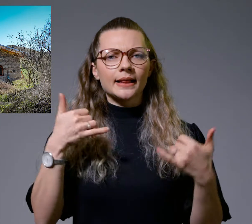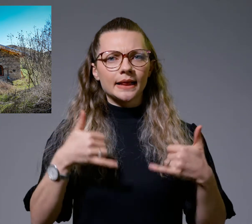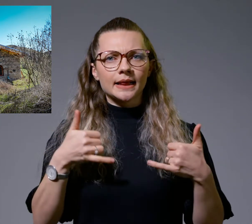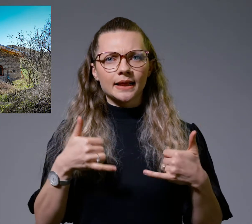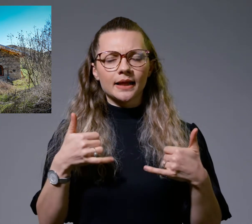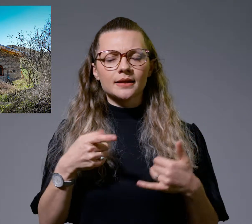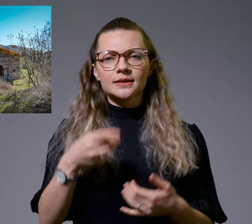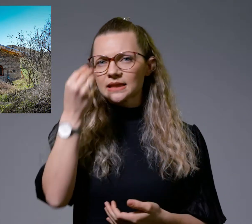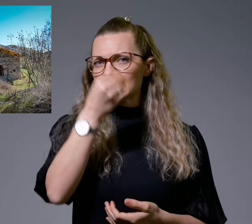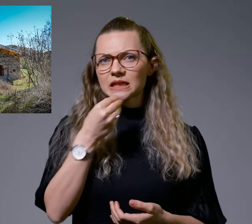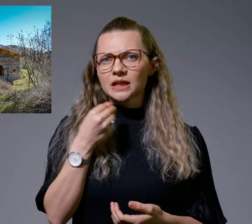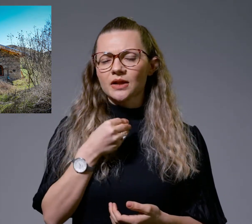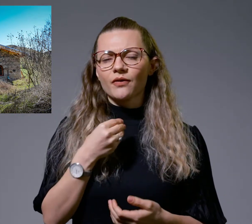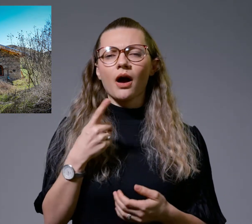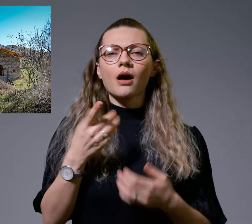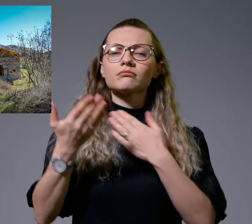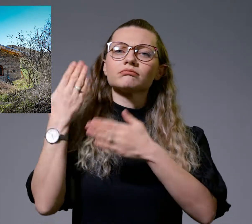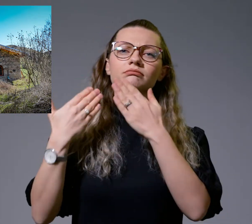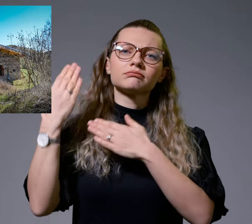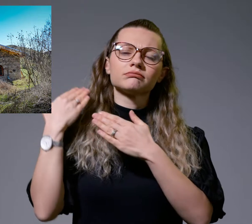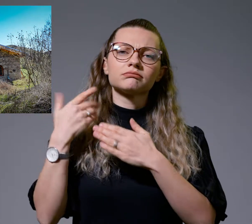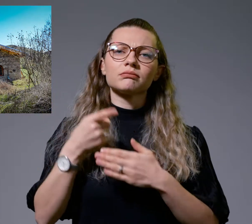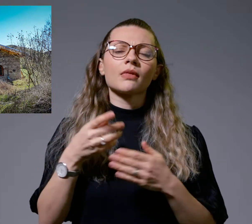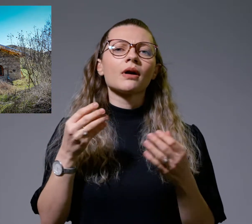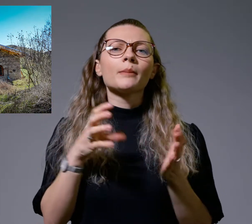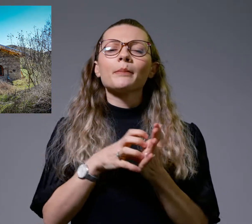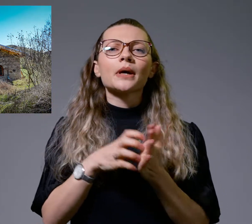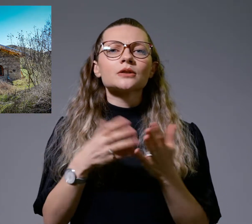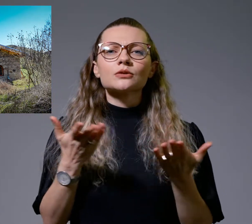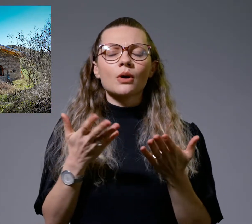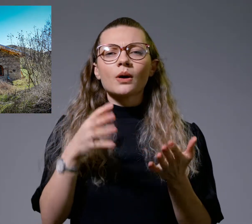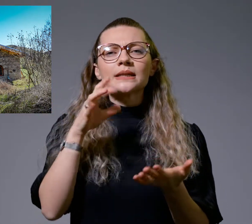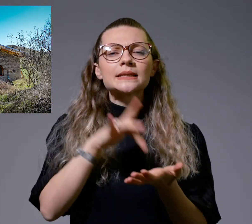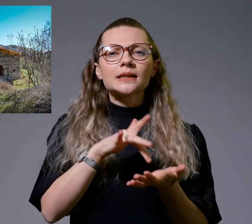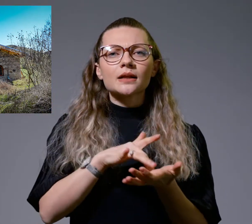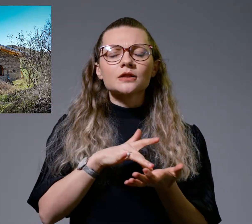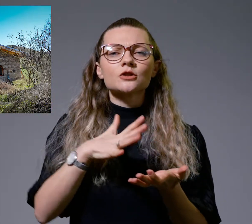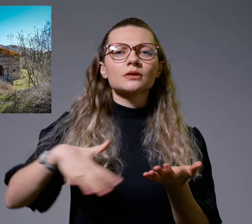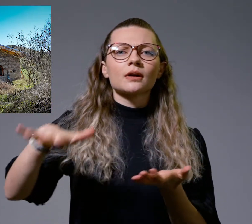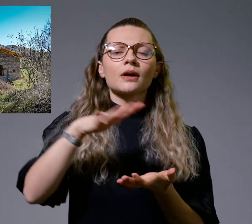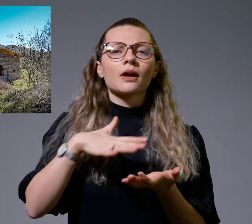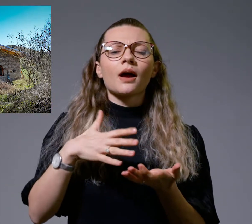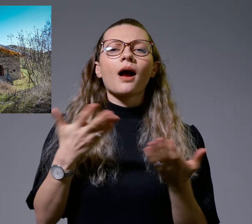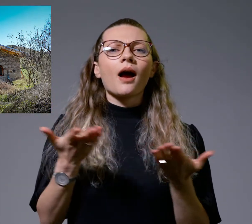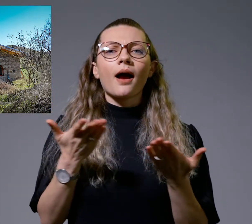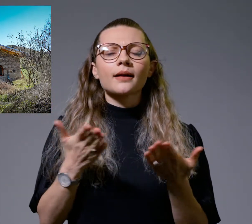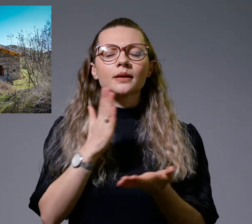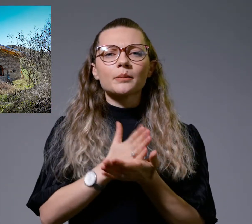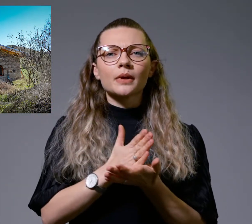Денешната црква во минатото се наоѓала во средиштето на населбата каде што била изградена